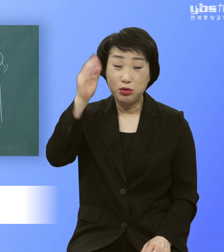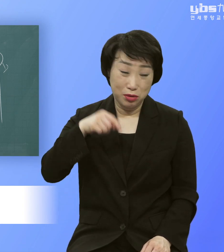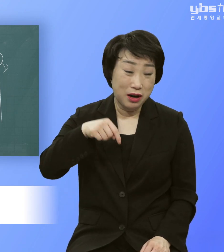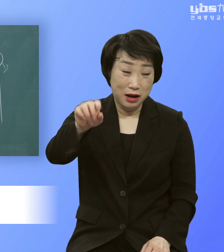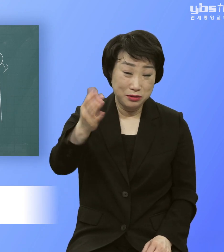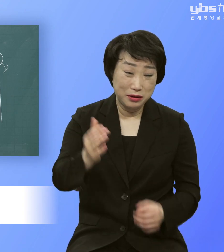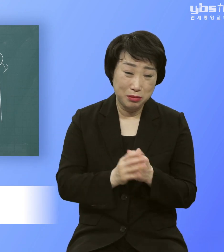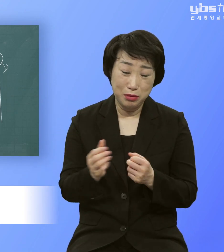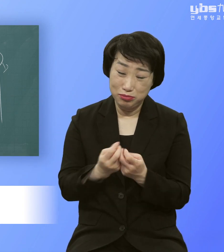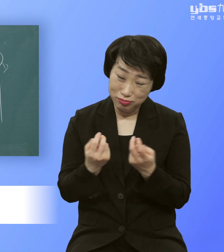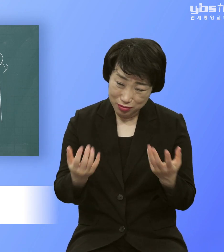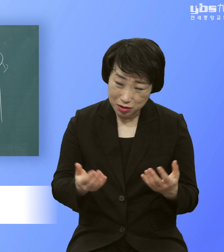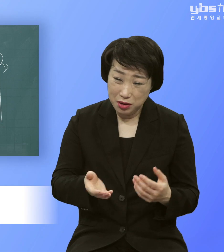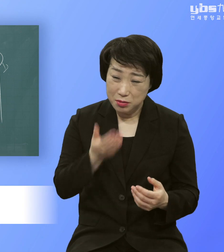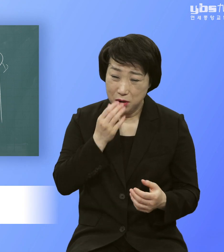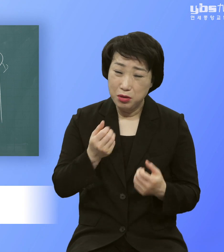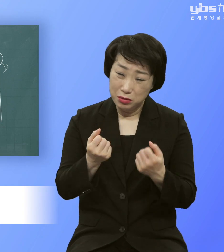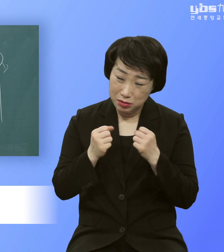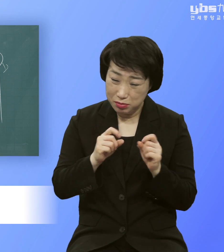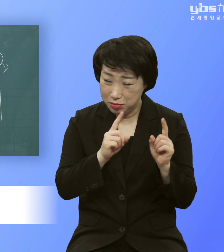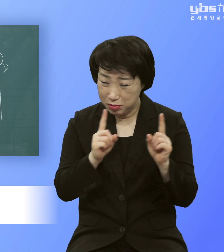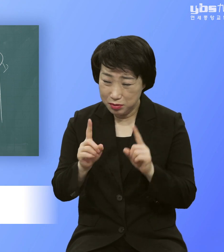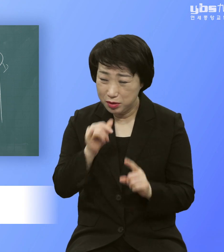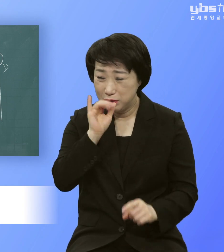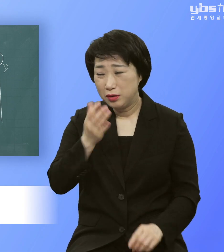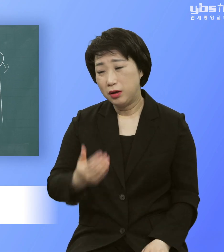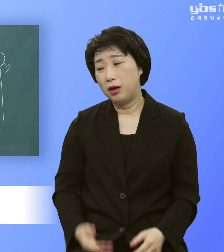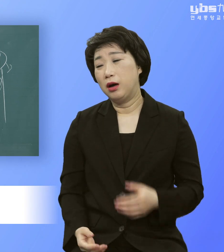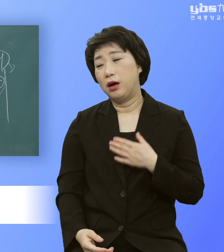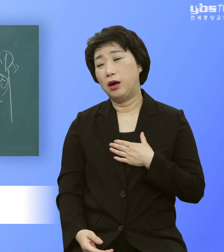할 수 없이 먹어야 된다.